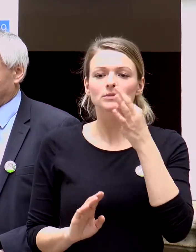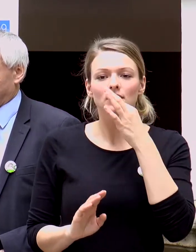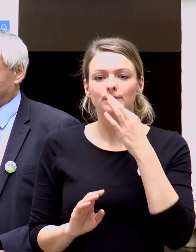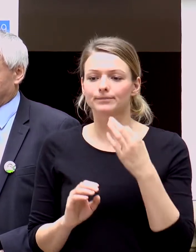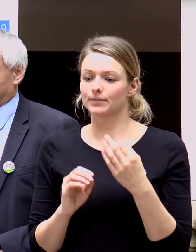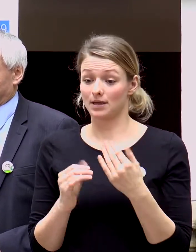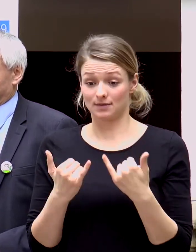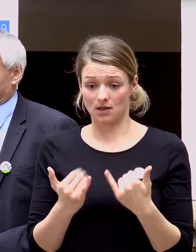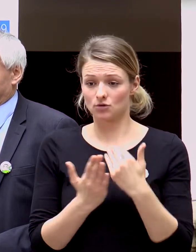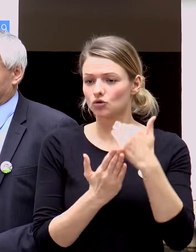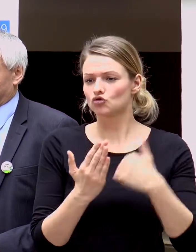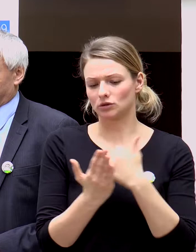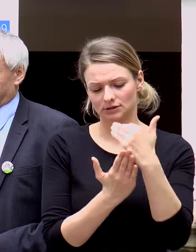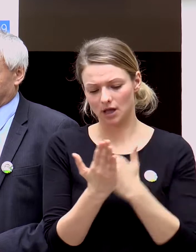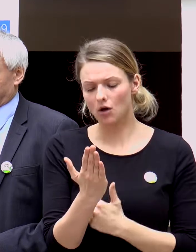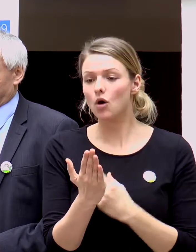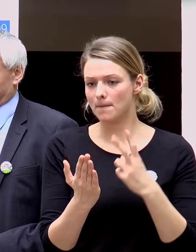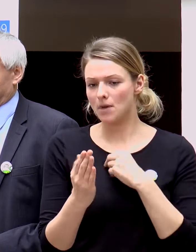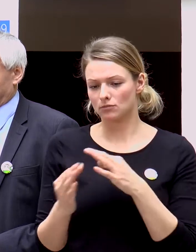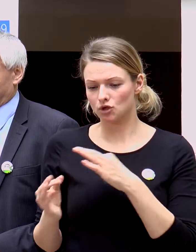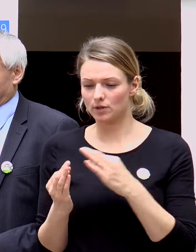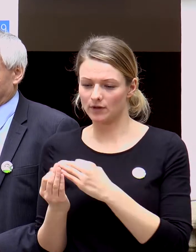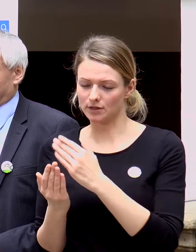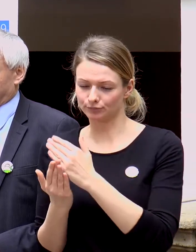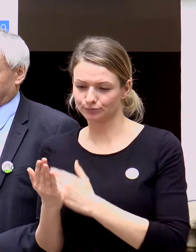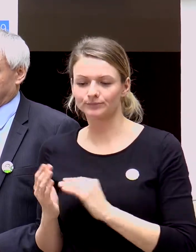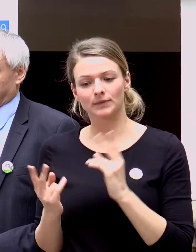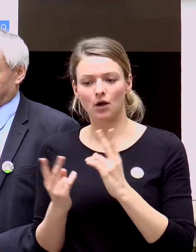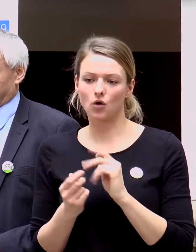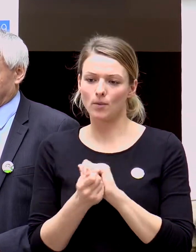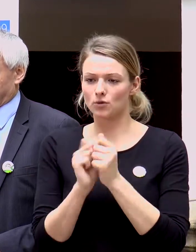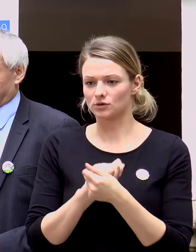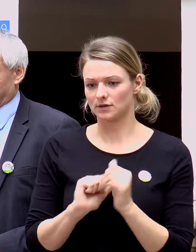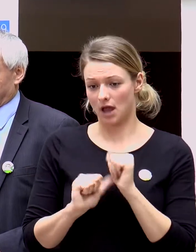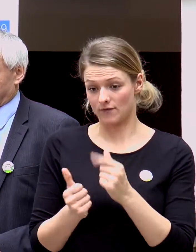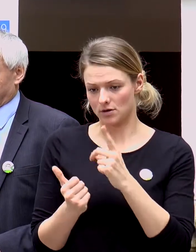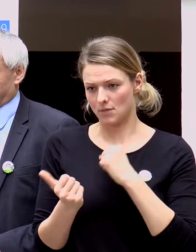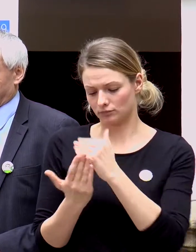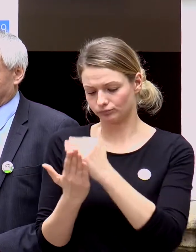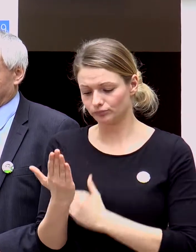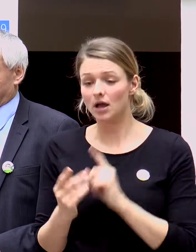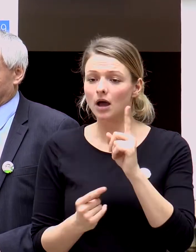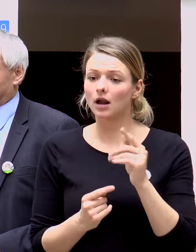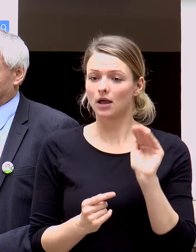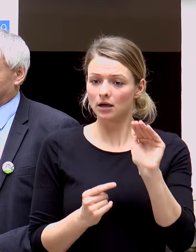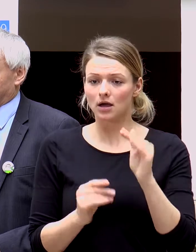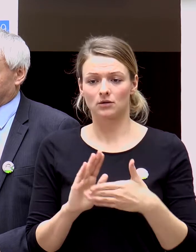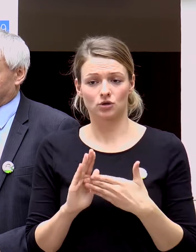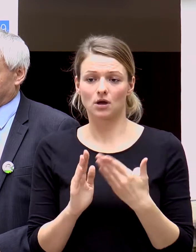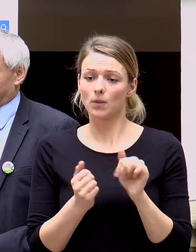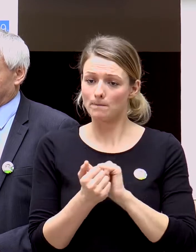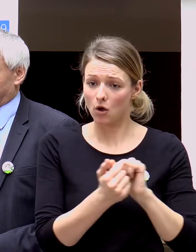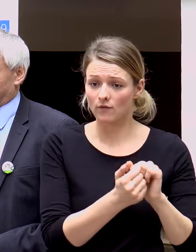znovu školský zákon, máme připravené nějaké pozměňovací návrhy. Tak opakovaně například navrhujeme,